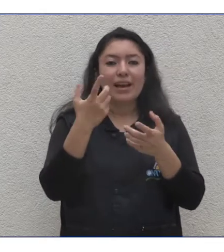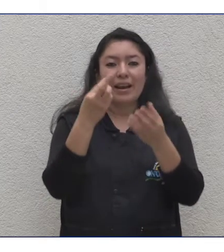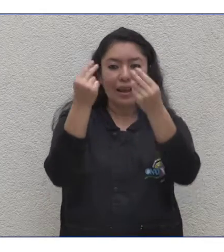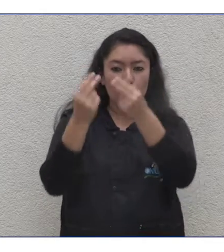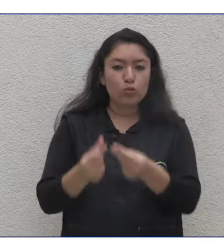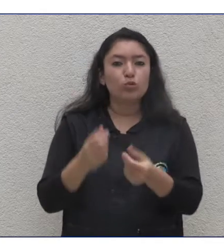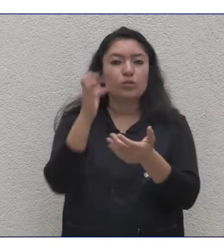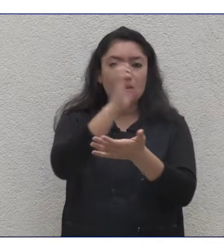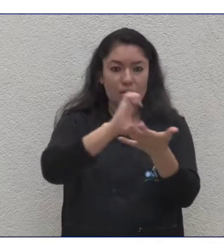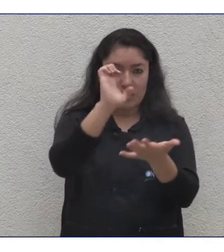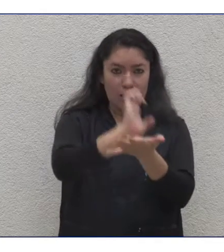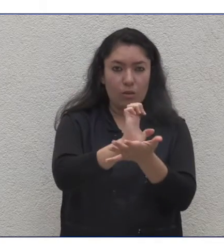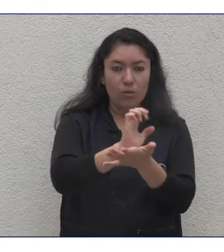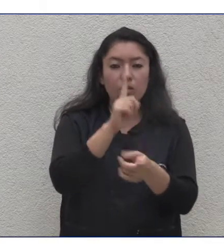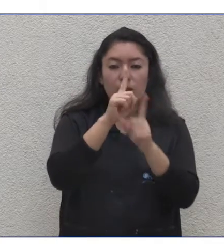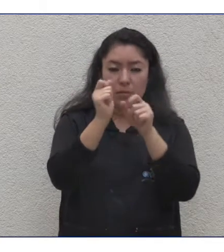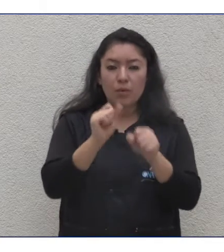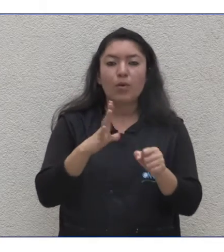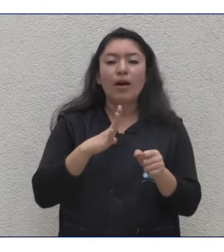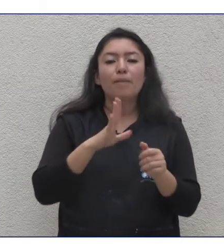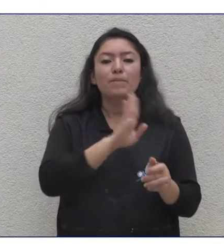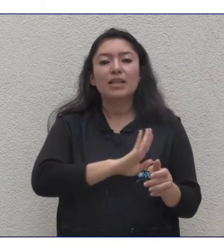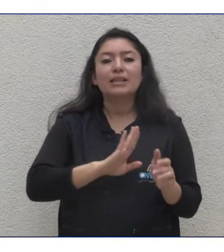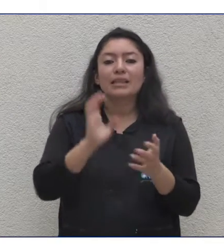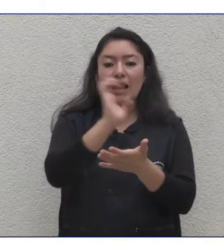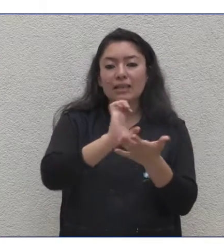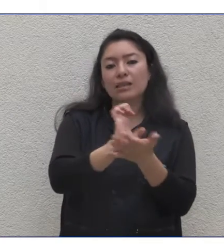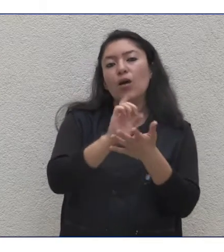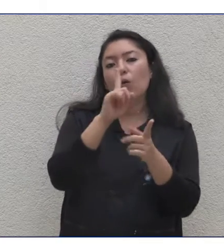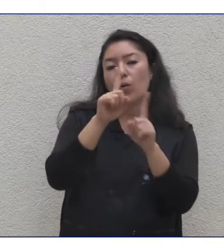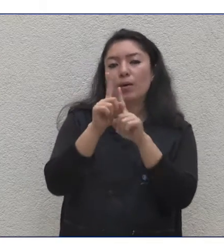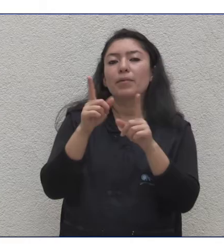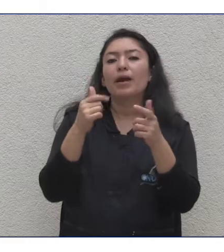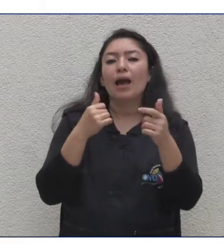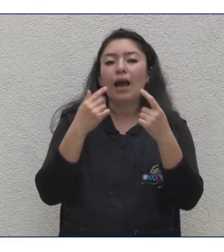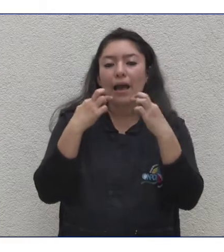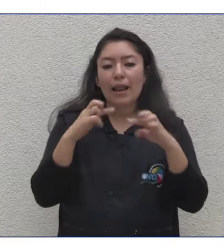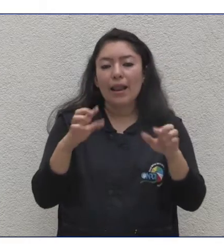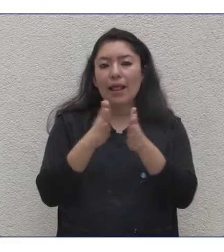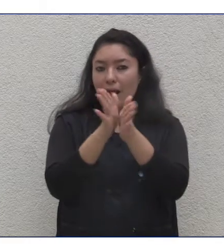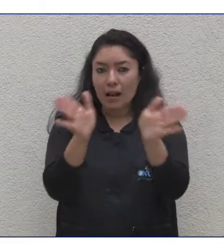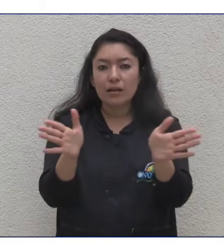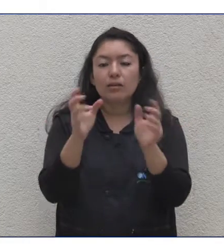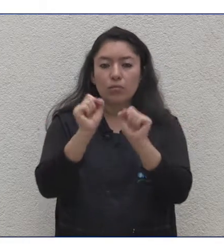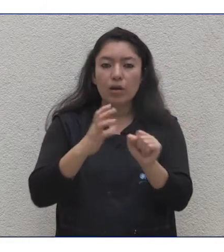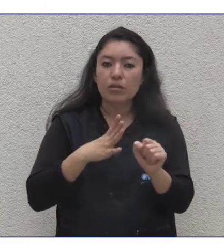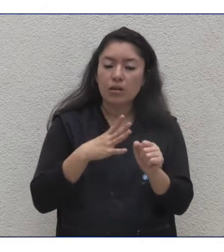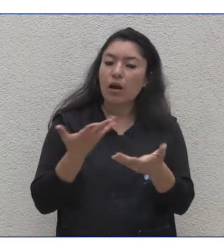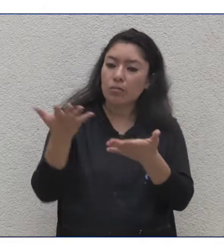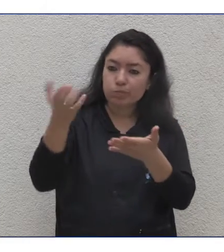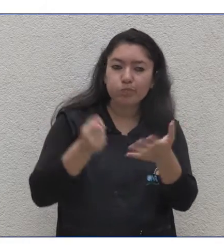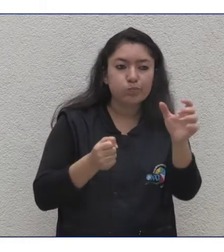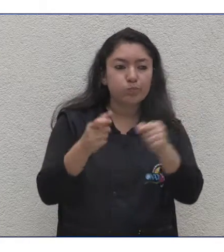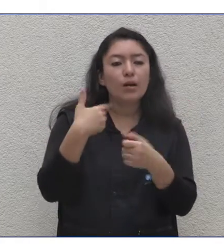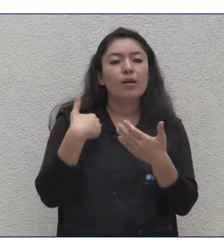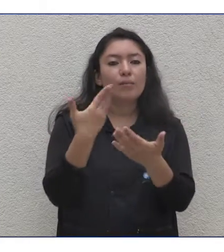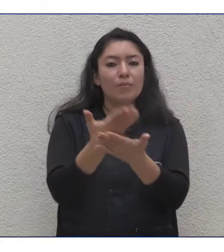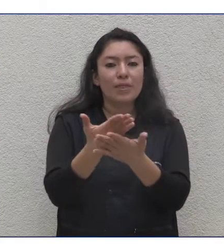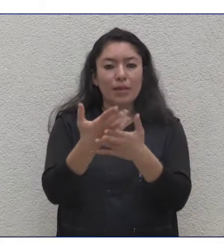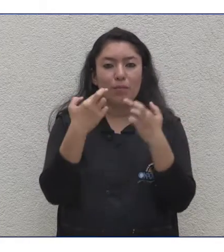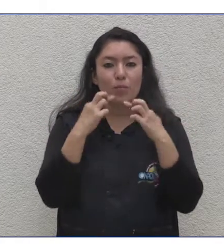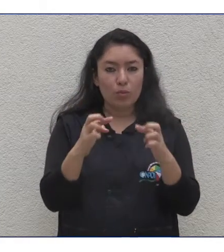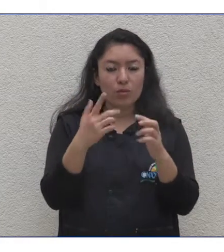públicos, bienes del Estado o actos de la administración pública en general que está obligado a proporcionar la información pública que se le